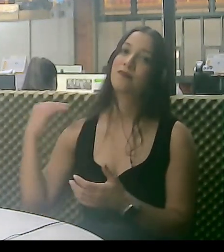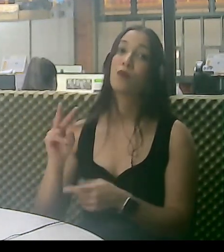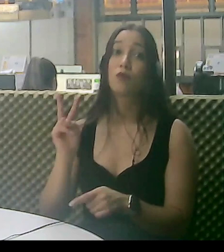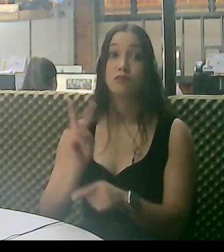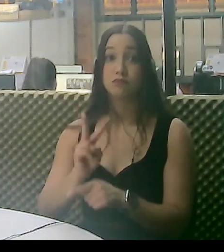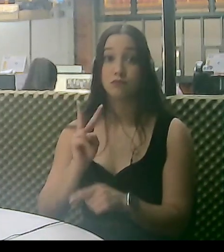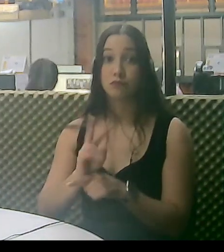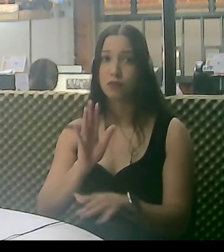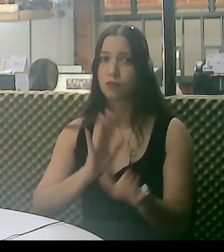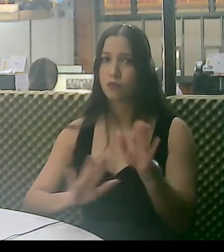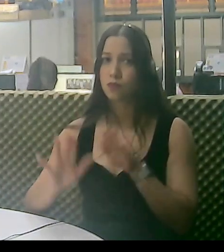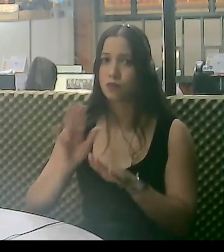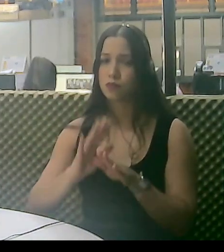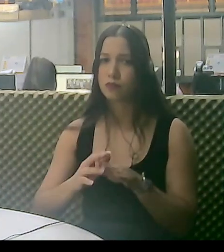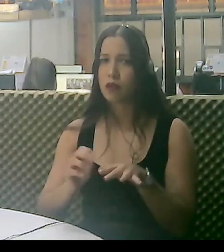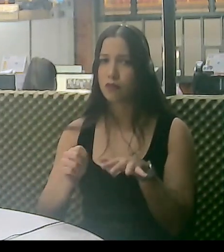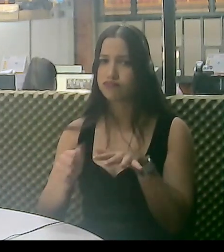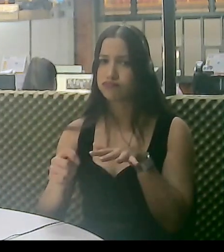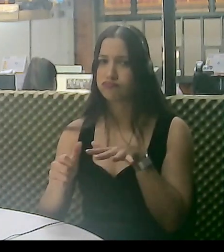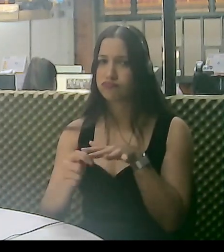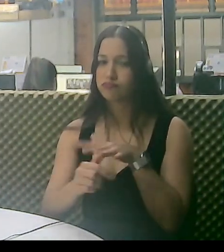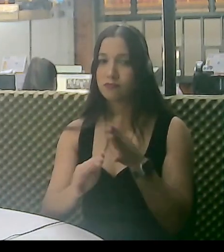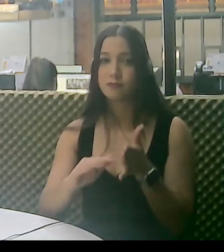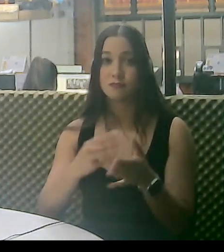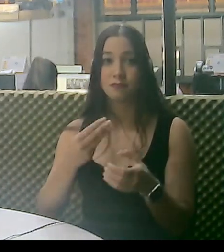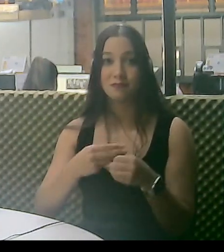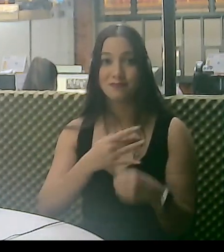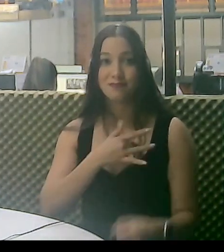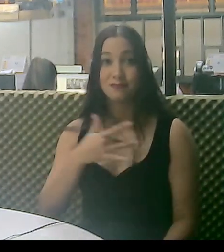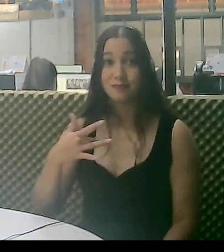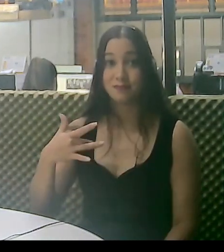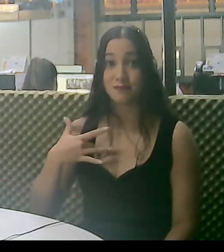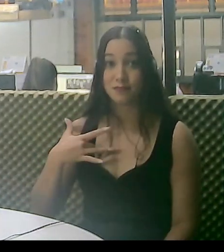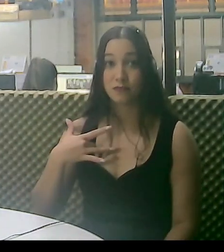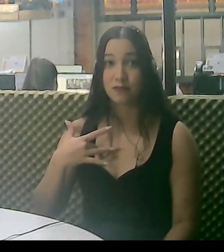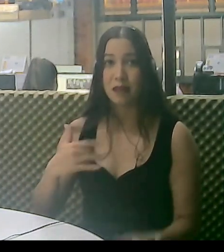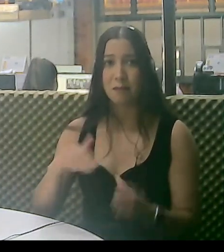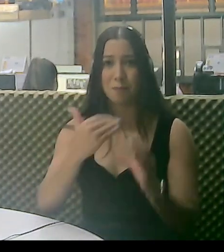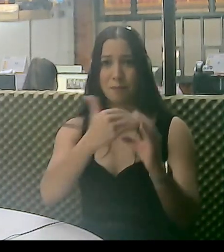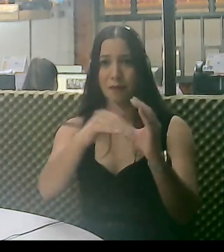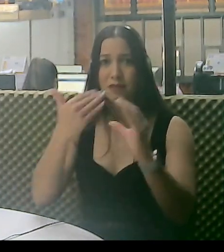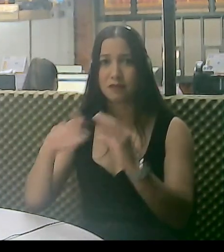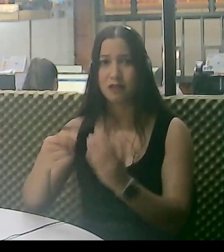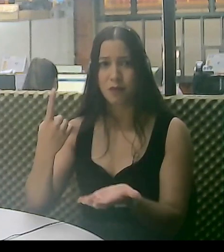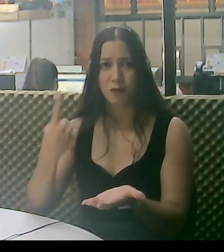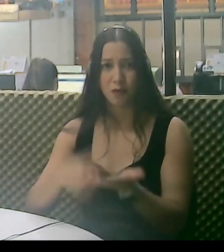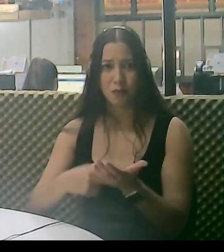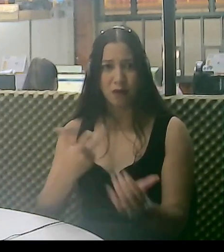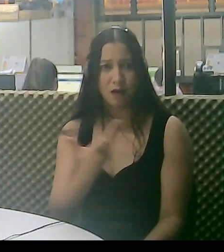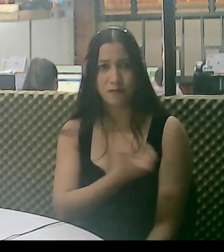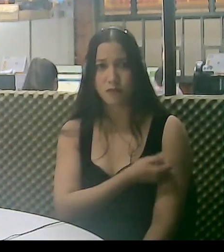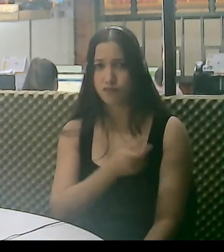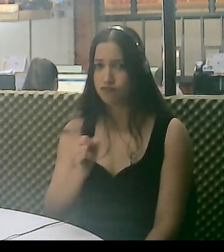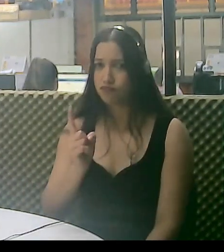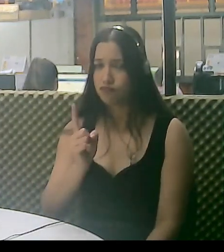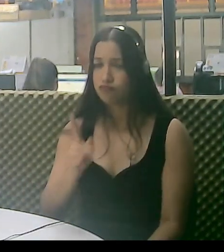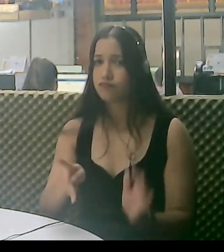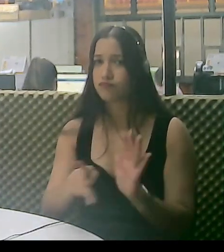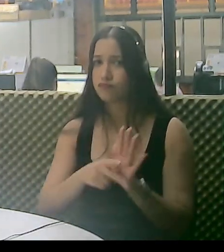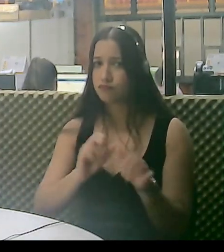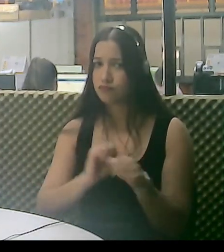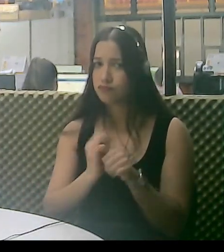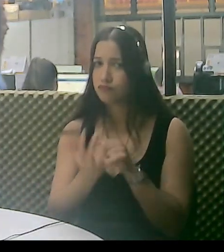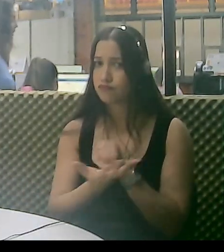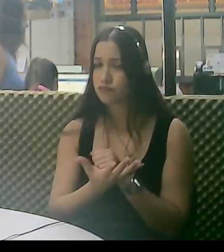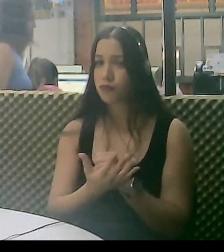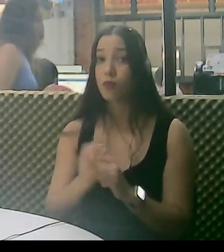Cuidado com fake news. A Secretaria Municipal de Saúde alerta que não está enviando mensagens com agendamento de vacinação contra a Covid